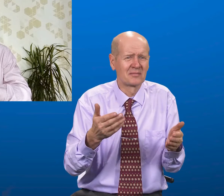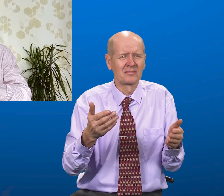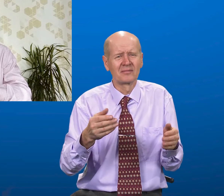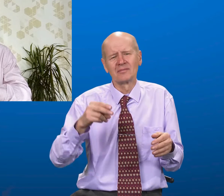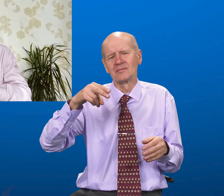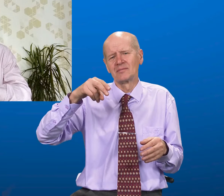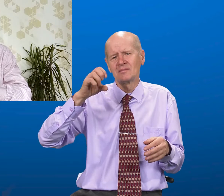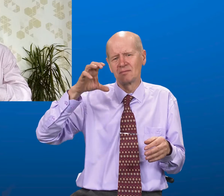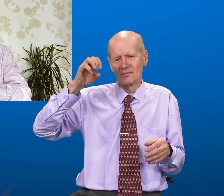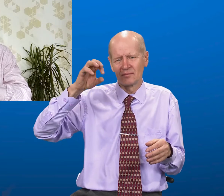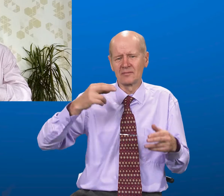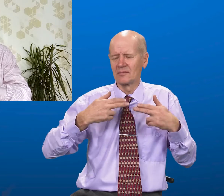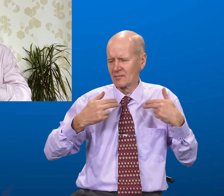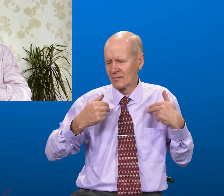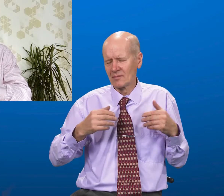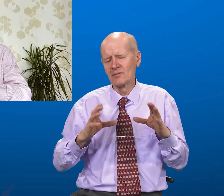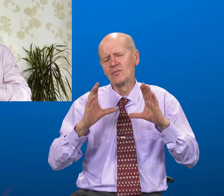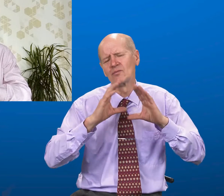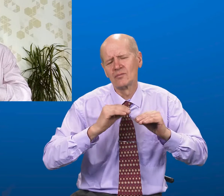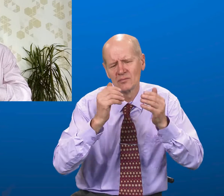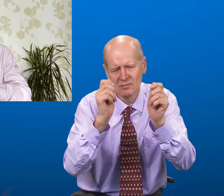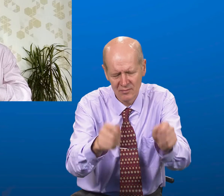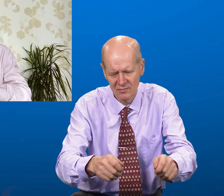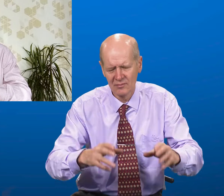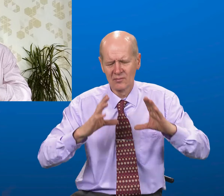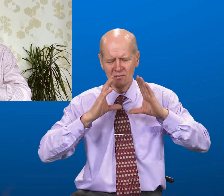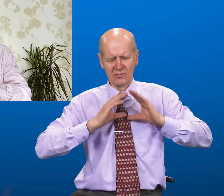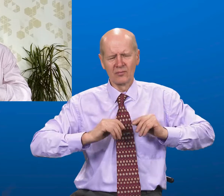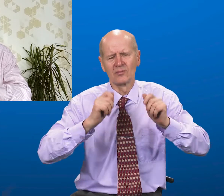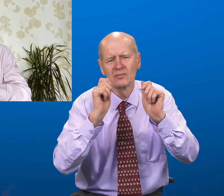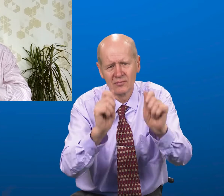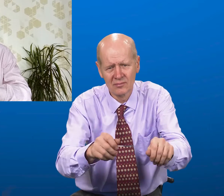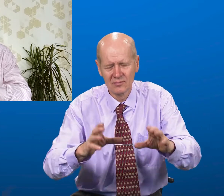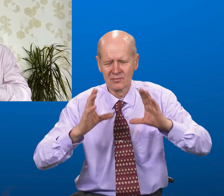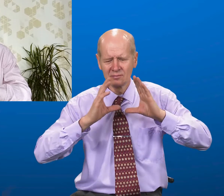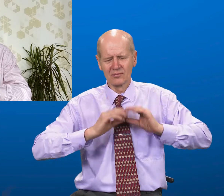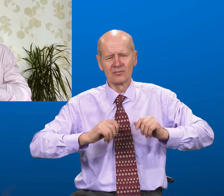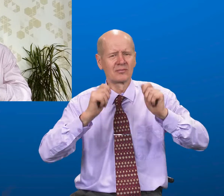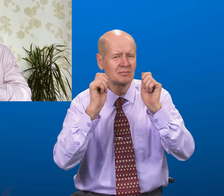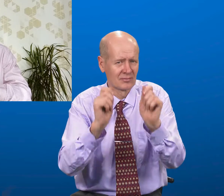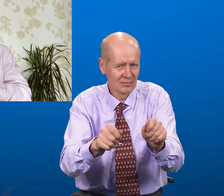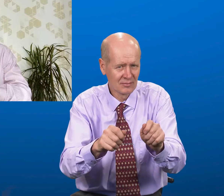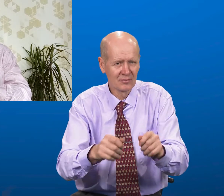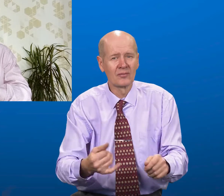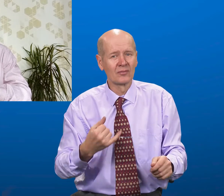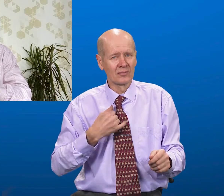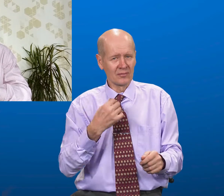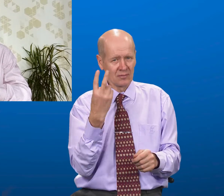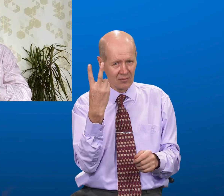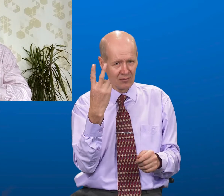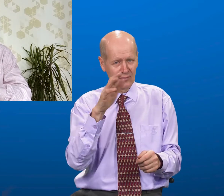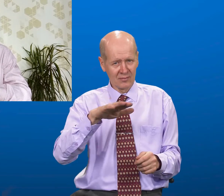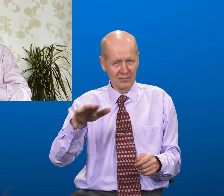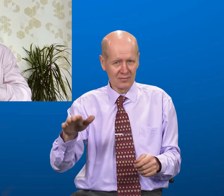семье денег? Пастор утешал, как только мог. На то время у нас